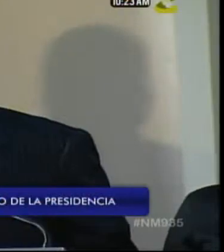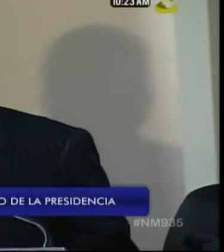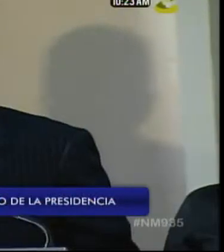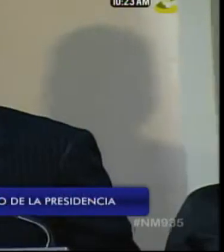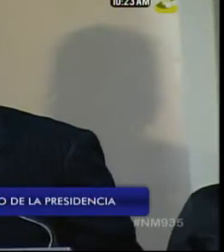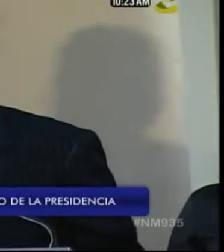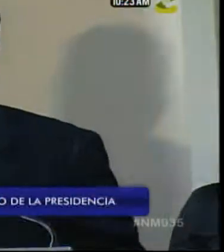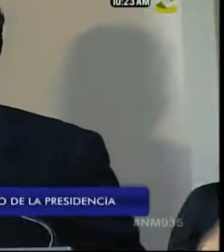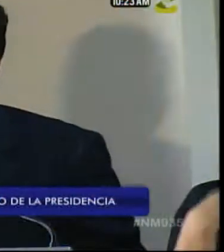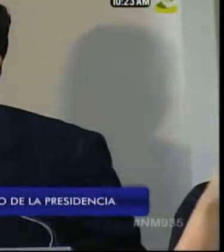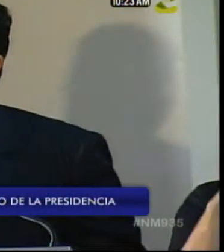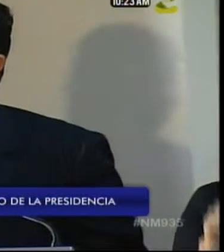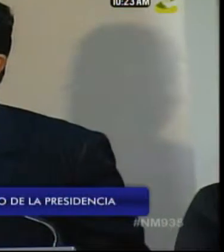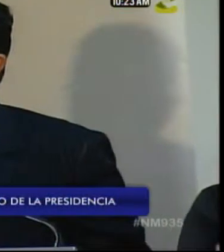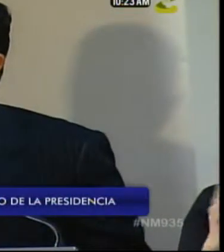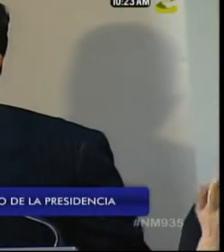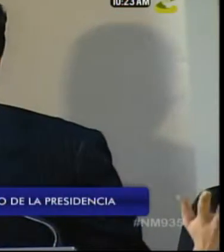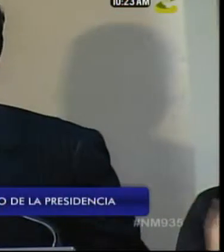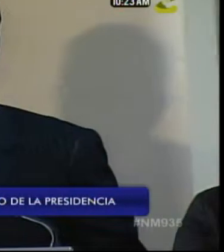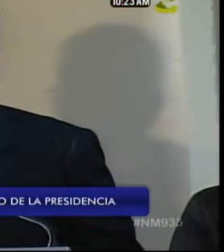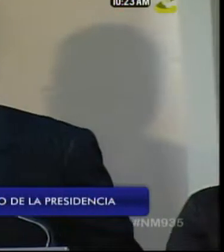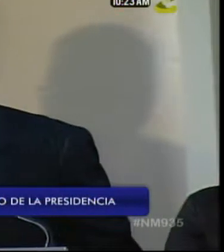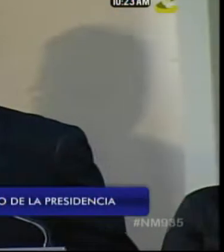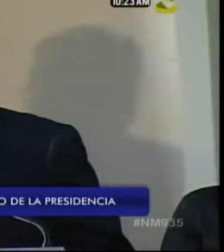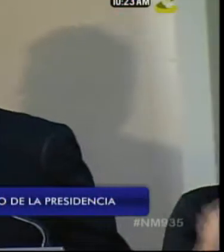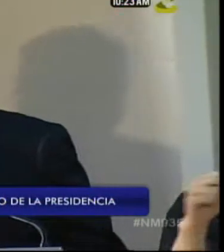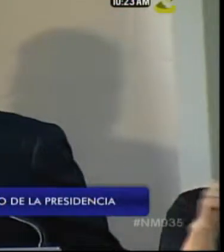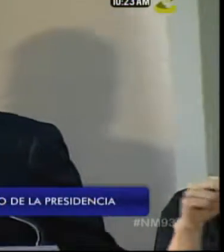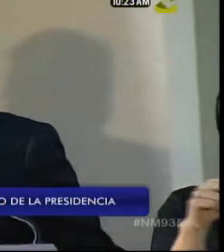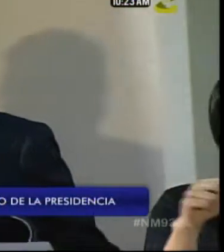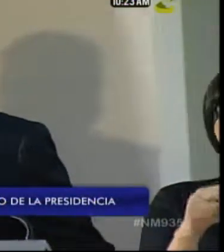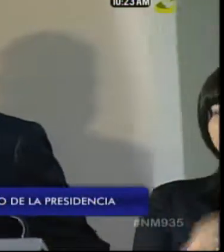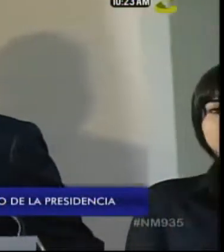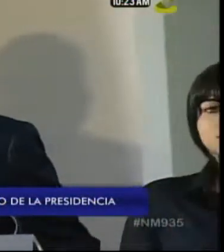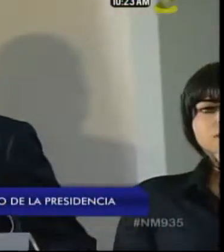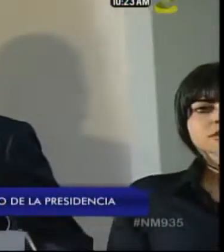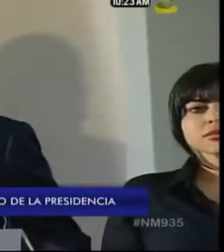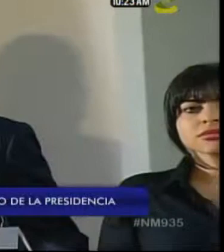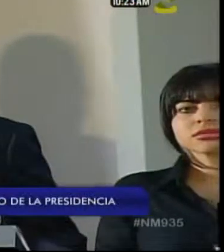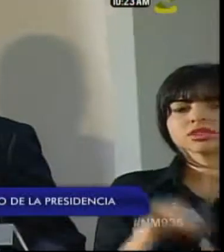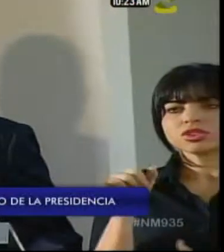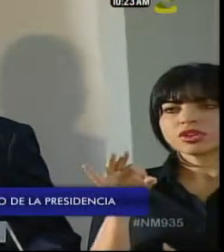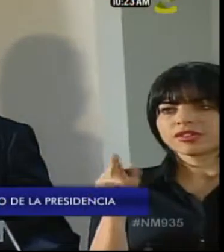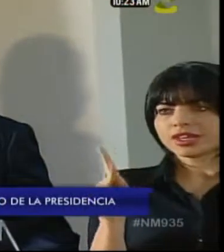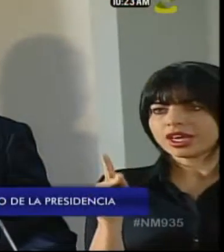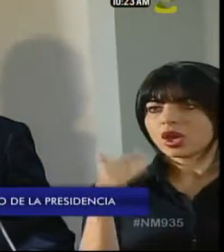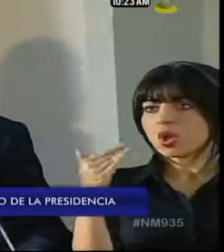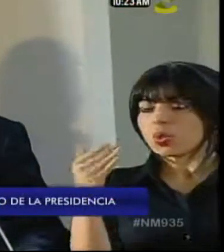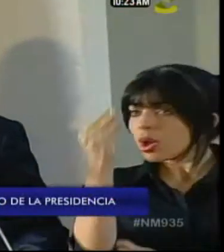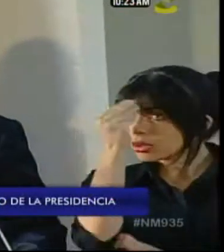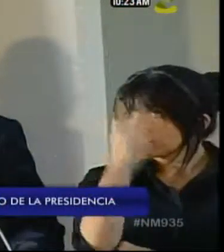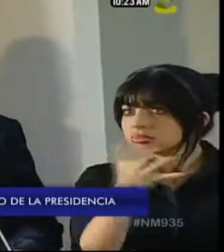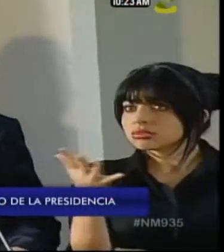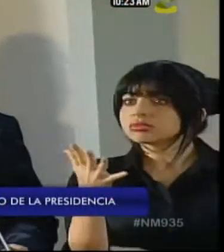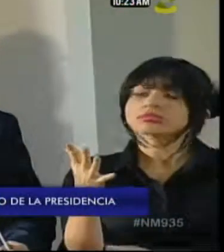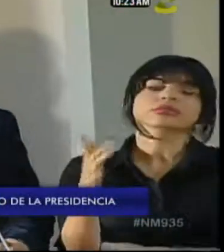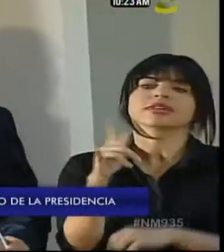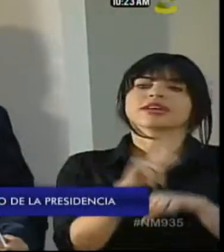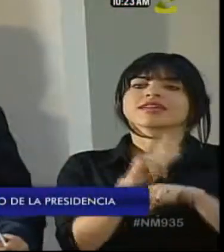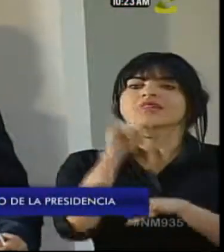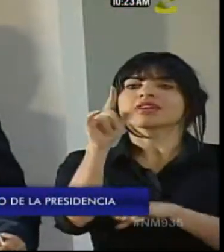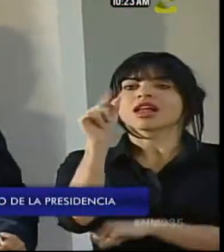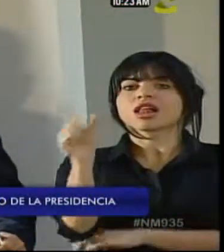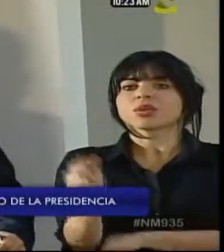se me vinieron a la mente las palabras de John F. Kennedy cuando anunció el viaje a la